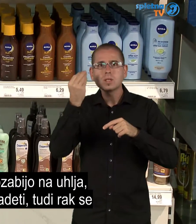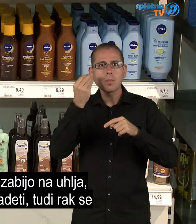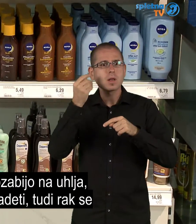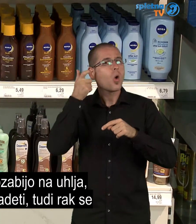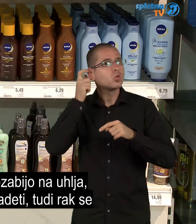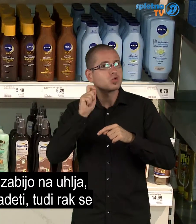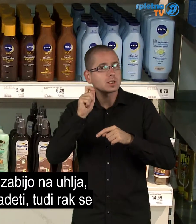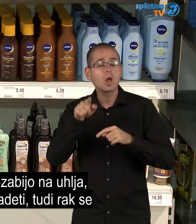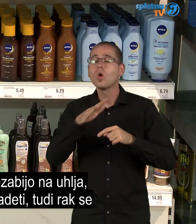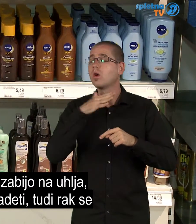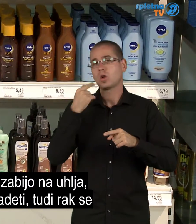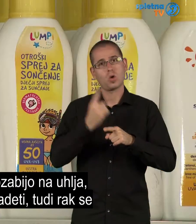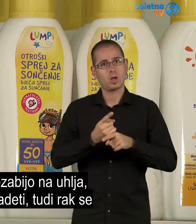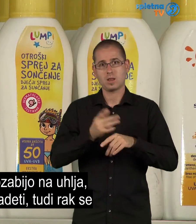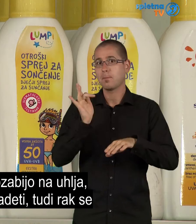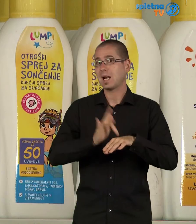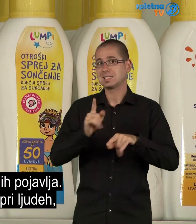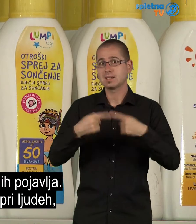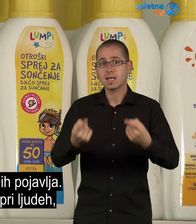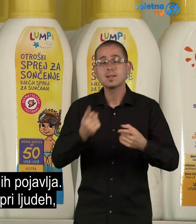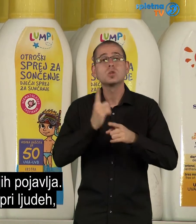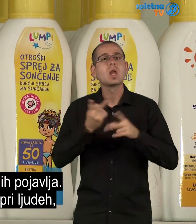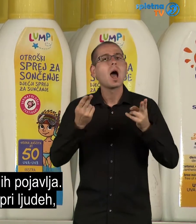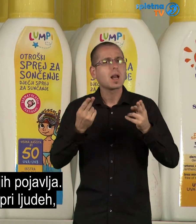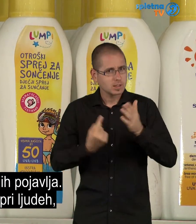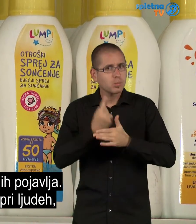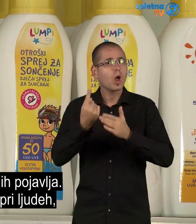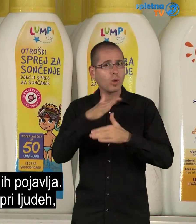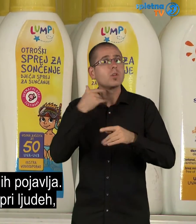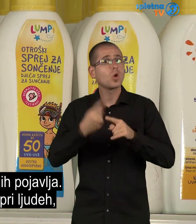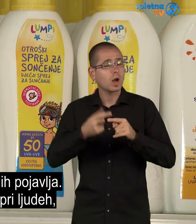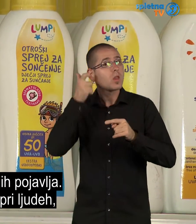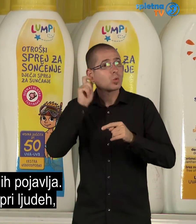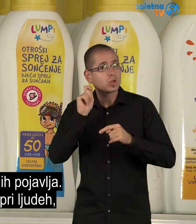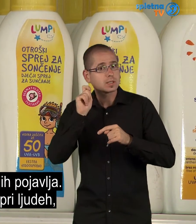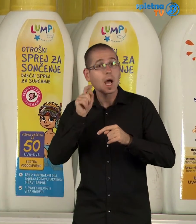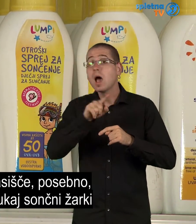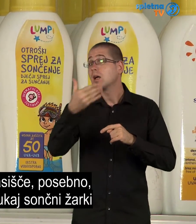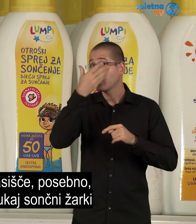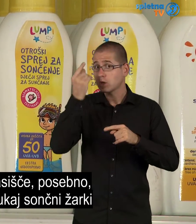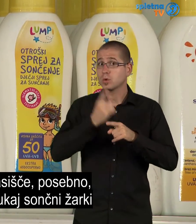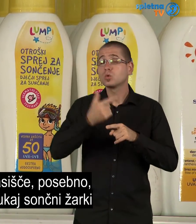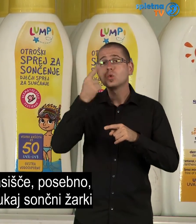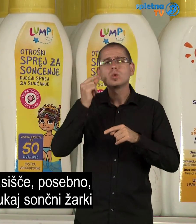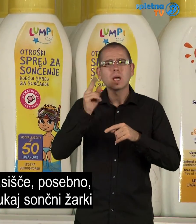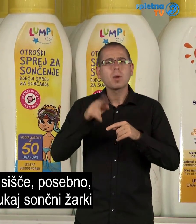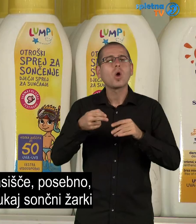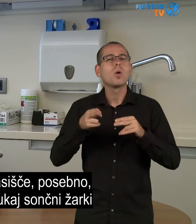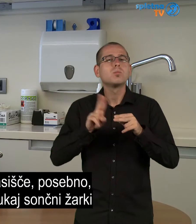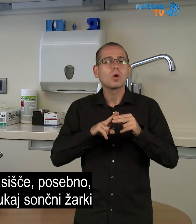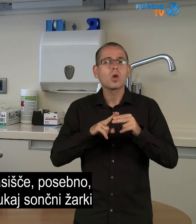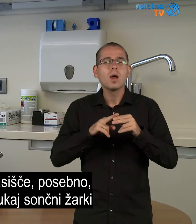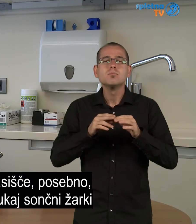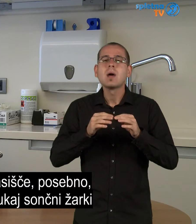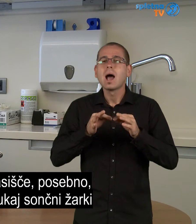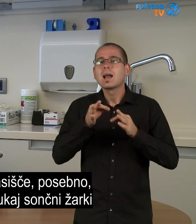uhlji so pogostoma prizadeti, tudi rak se pogostoma na uhlih pojavlja in ne pozabiti pri ljudeh, ki imajo bolj redko lasišče, posebno